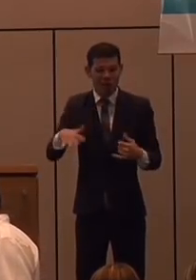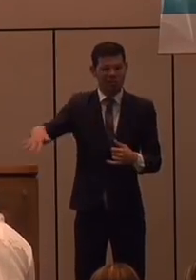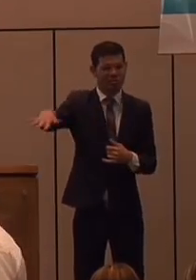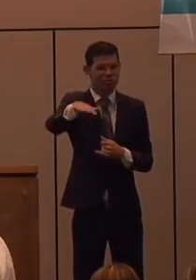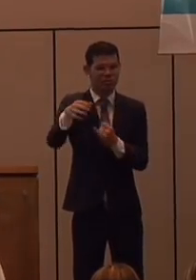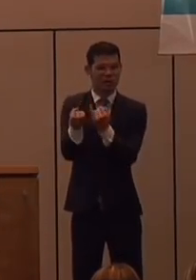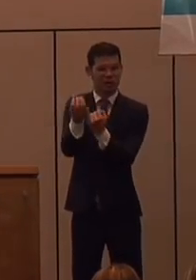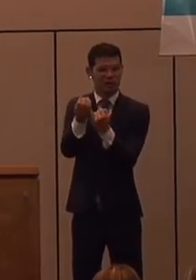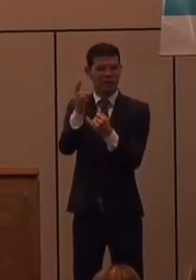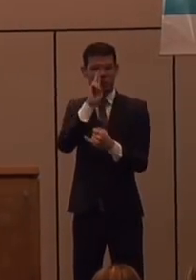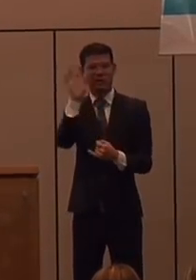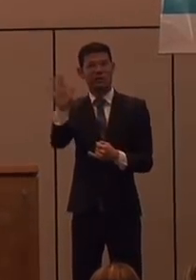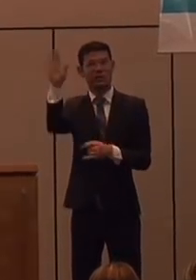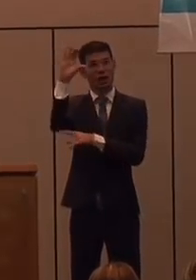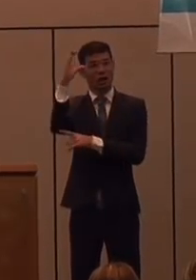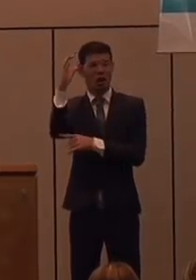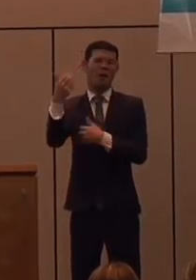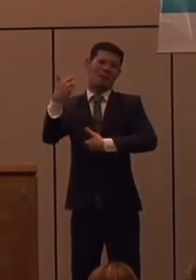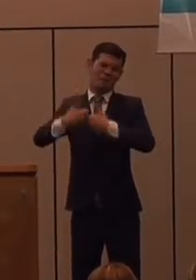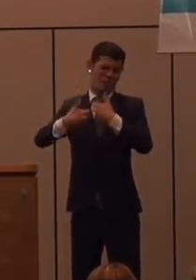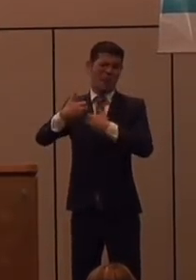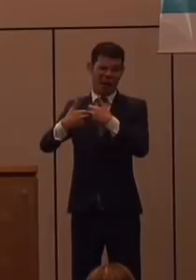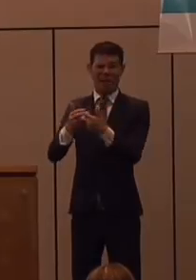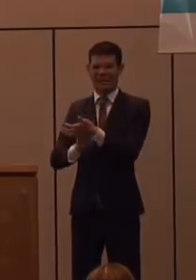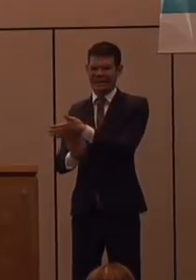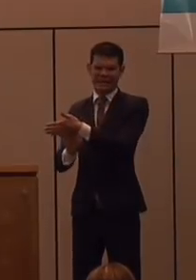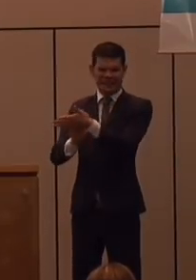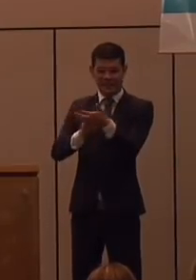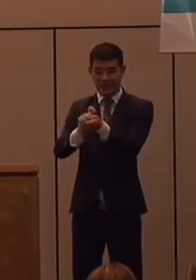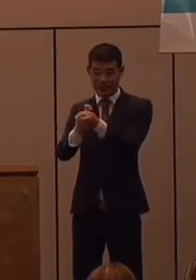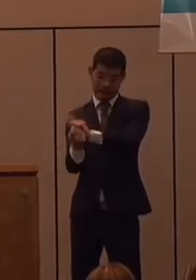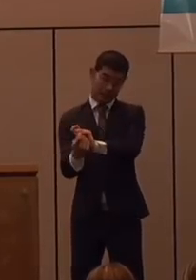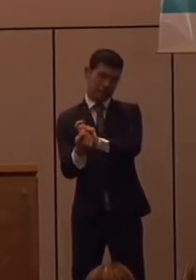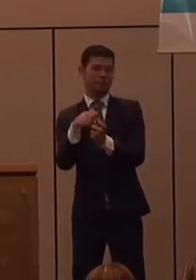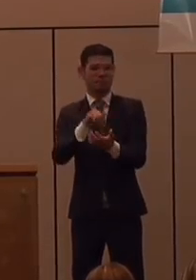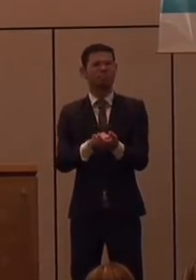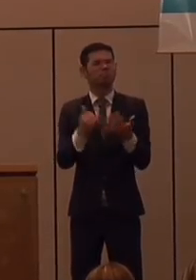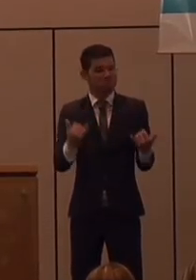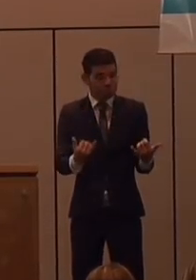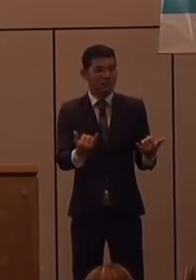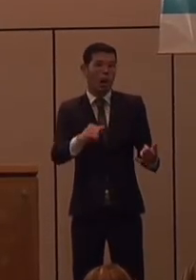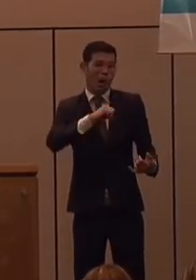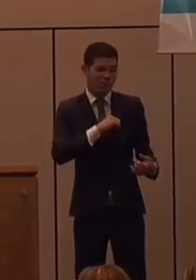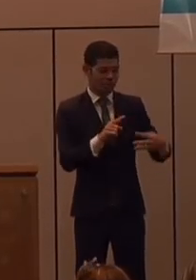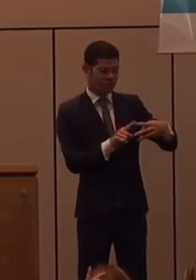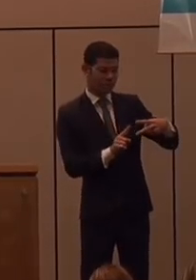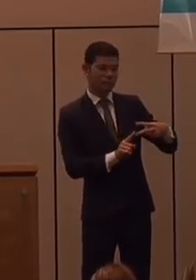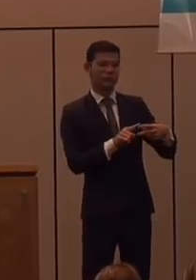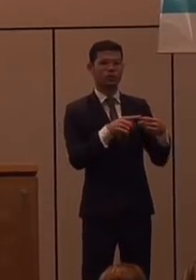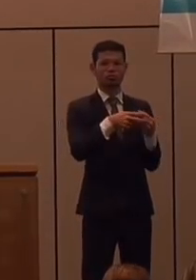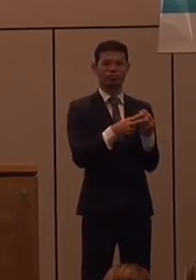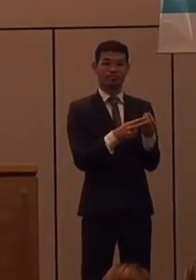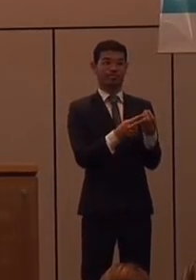industria nacional entonces para eso tenemos dos instrumentos muy fuertes que son el programa de transformación productiva